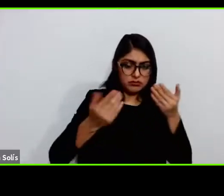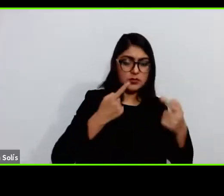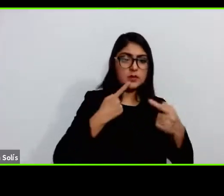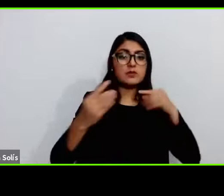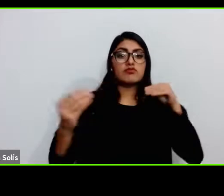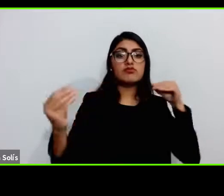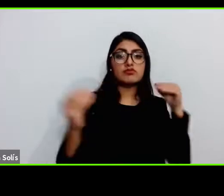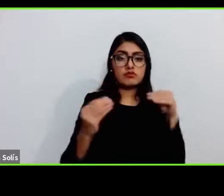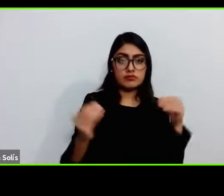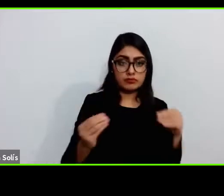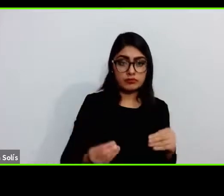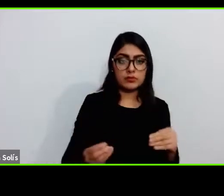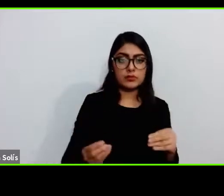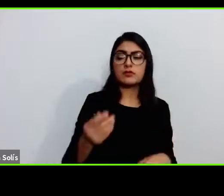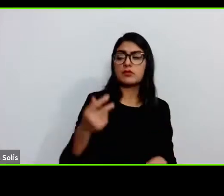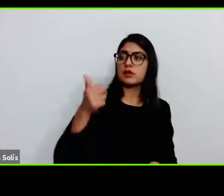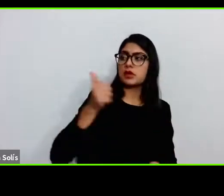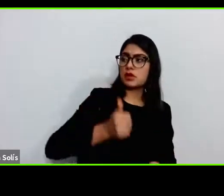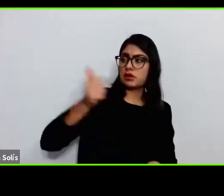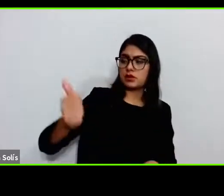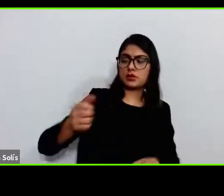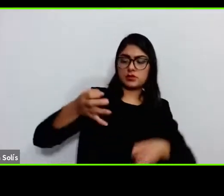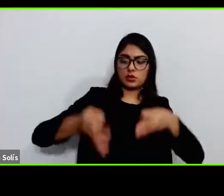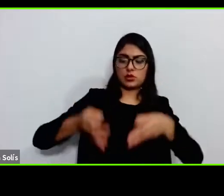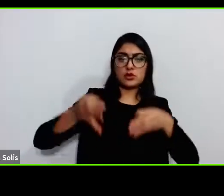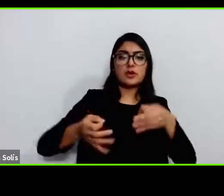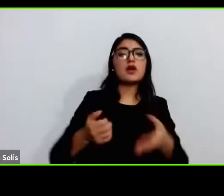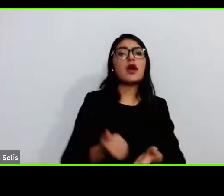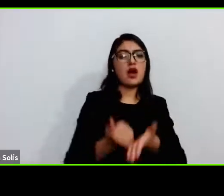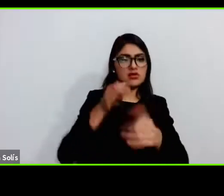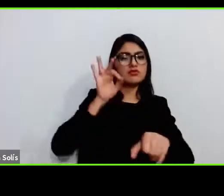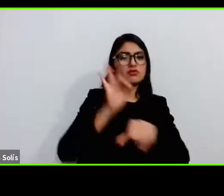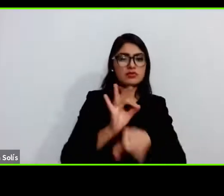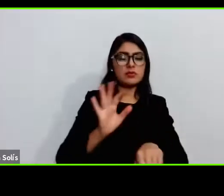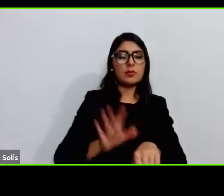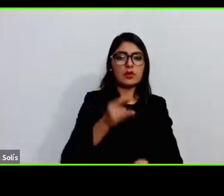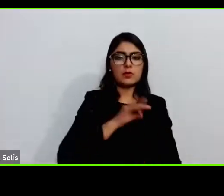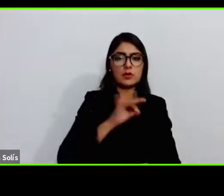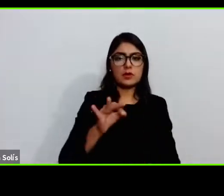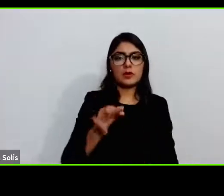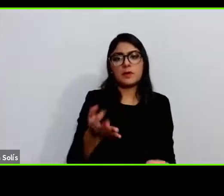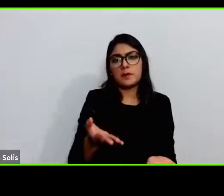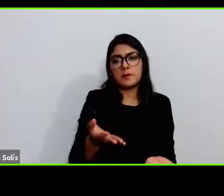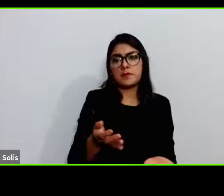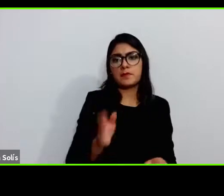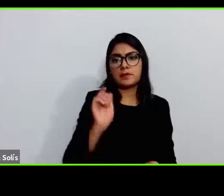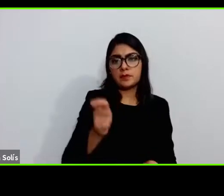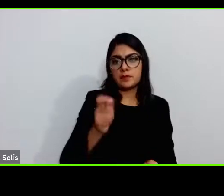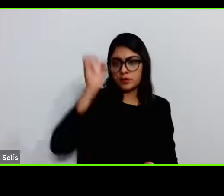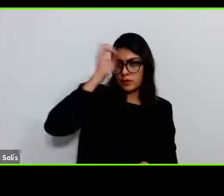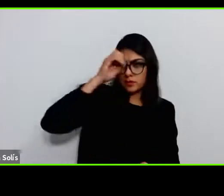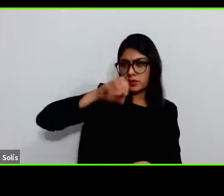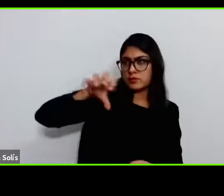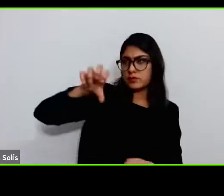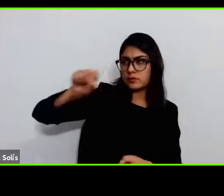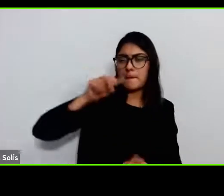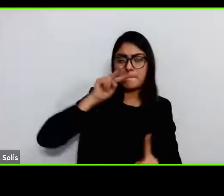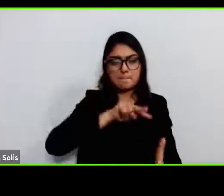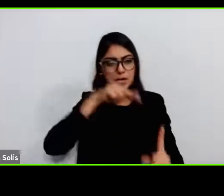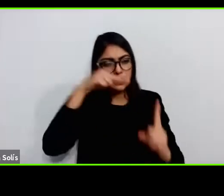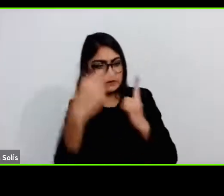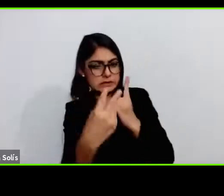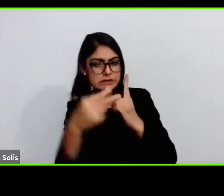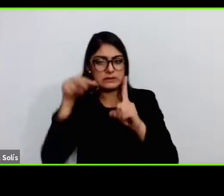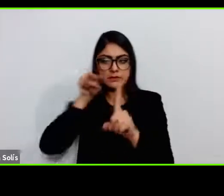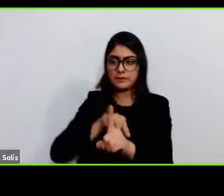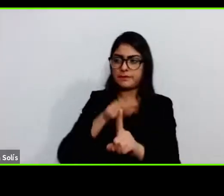cabo las distintas cortes, y esto tiene beneficios porque integra distintas voces, porque vemos las distintas perspectivas sobre la interpretación